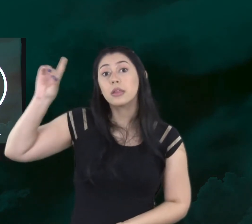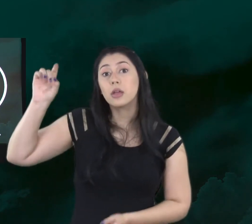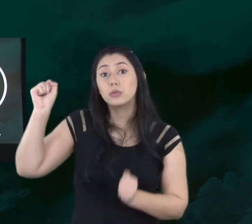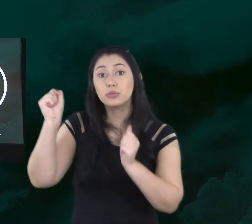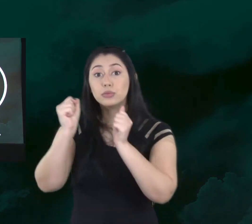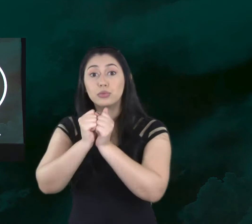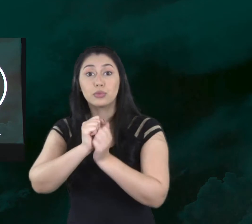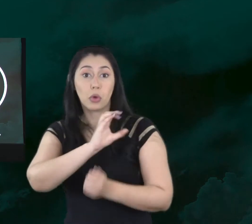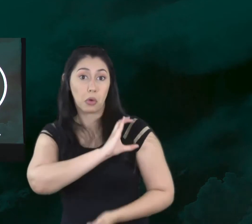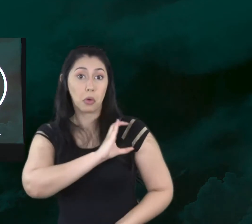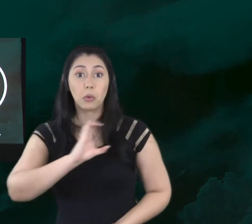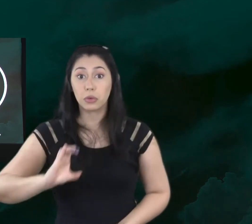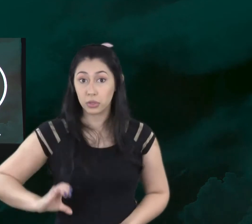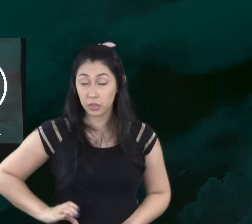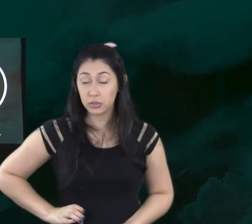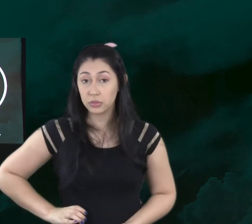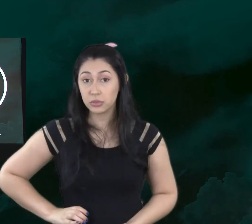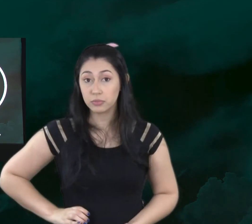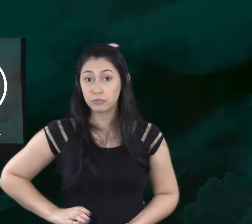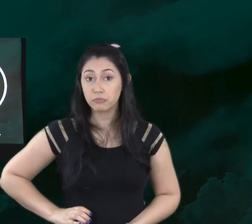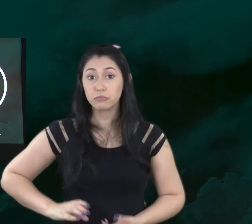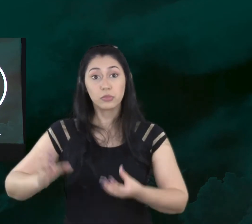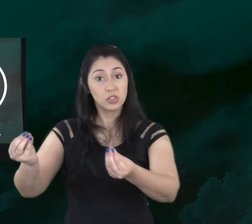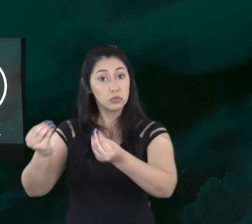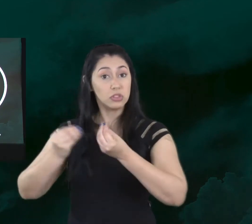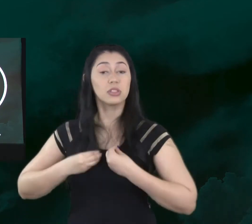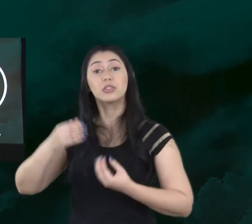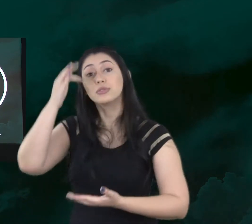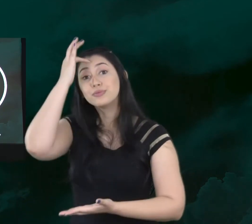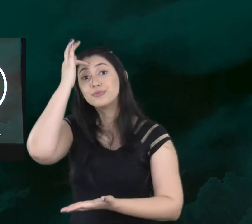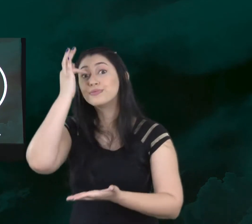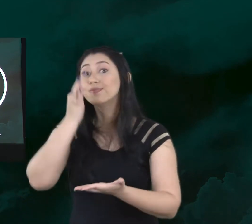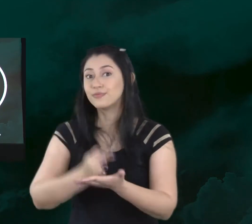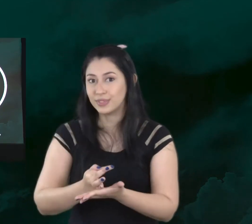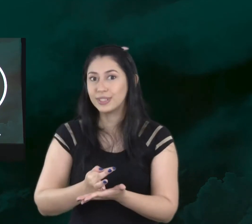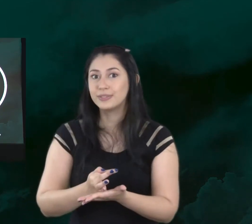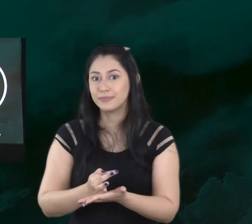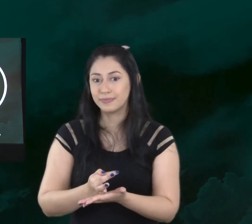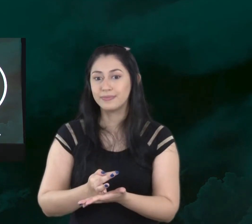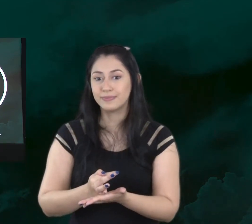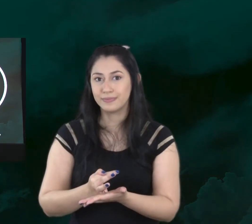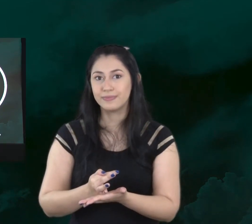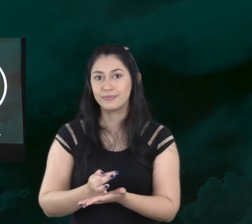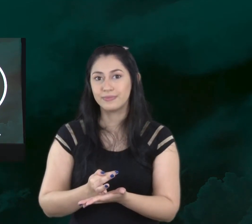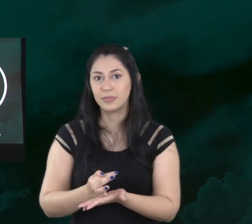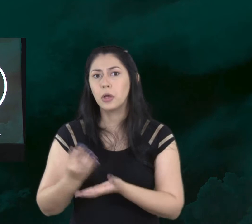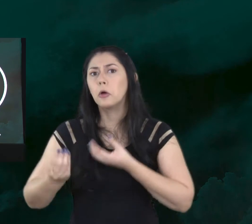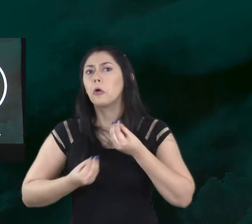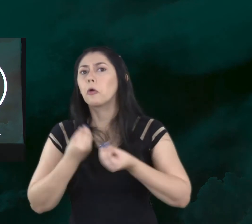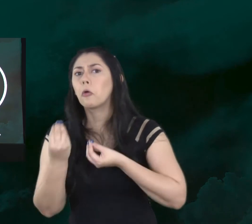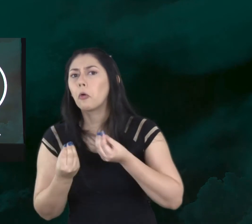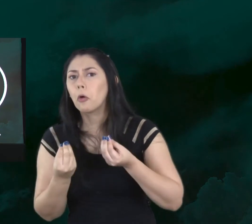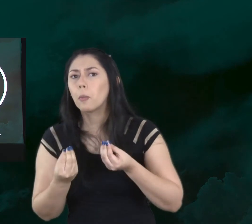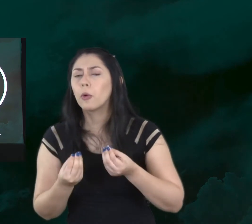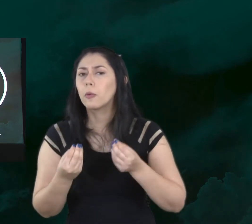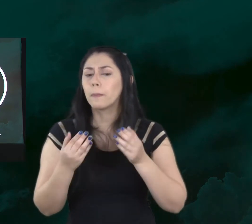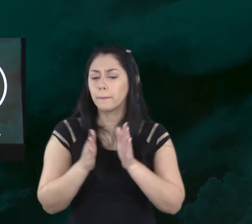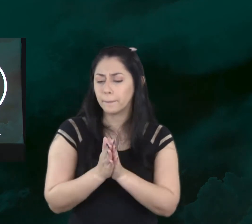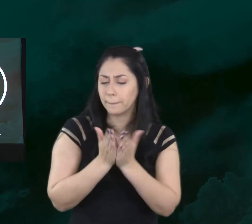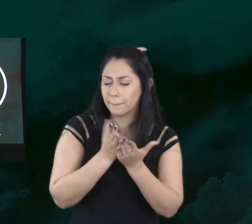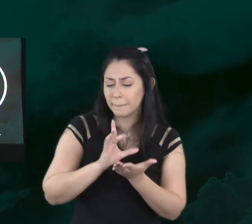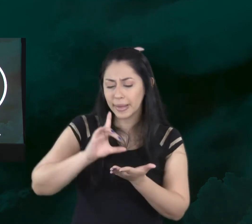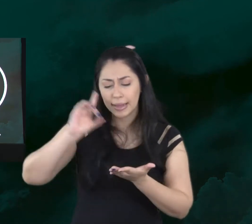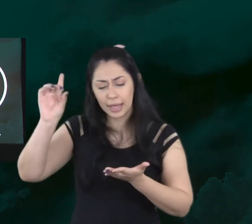Cristo, fornecendo para nós a fé, isto é, fornecendo, né, através da palavra, a sua